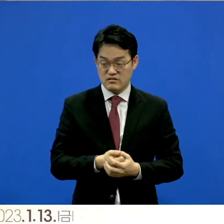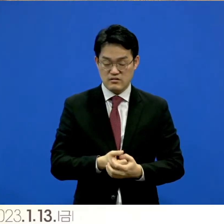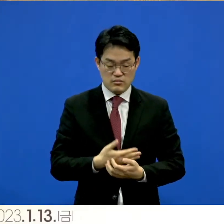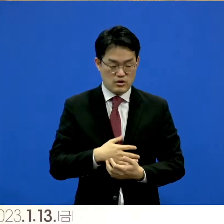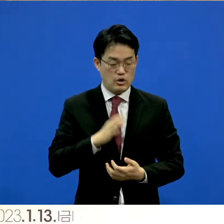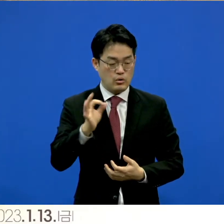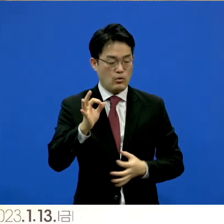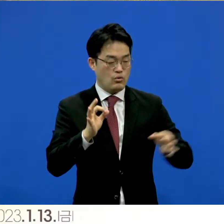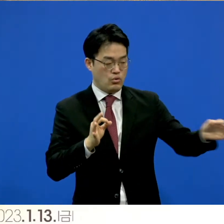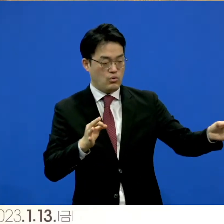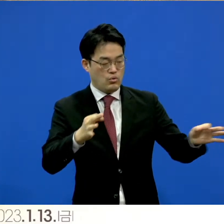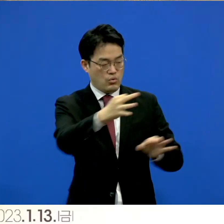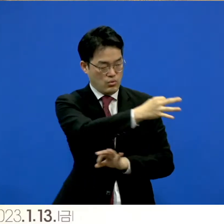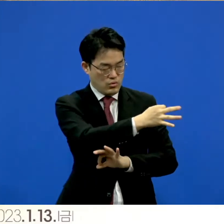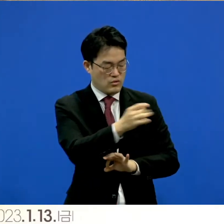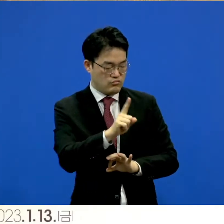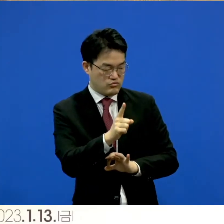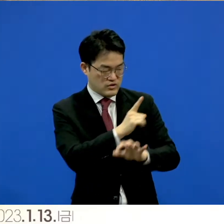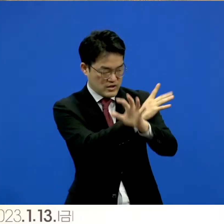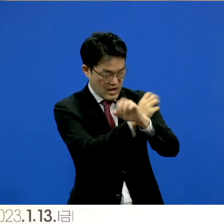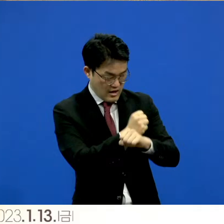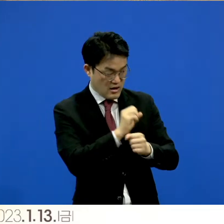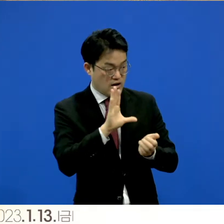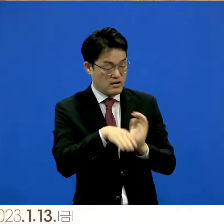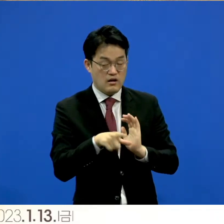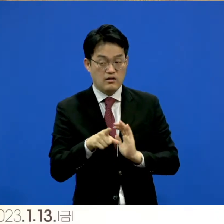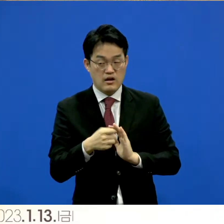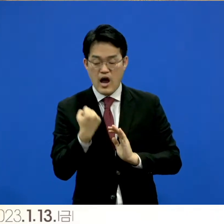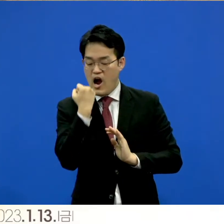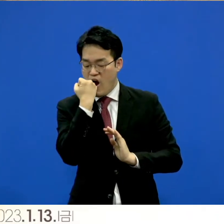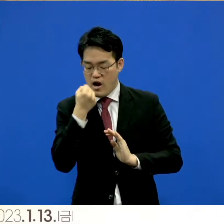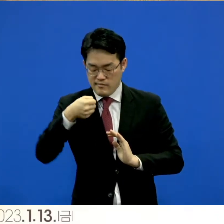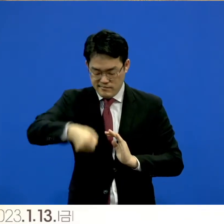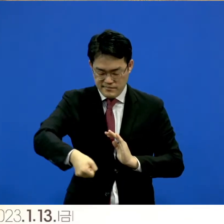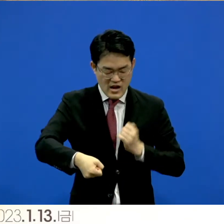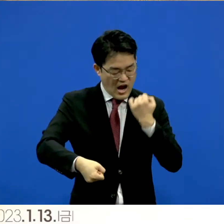오고 가거나 계약을 체결할 때 반지를 사용했습니다.